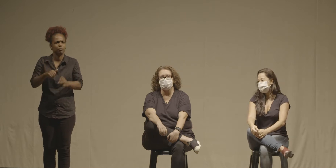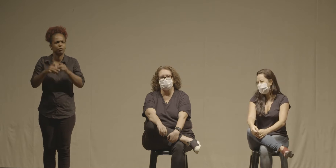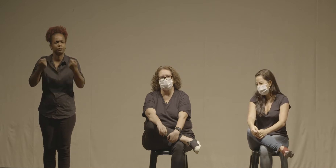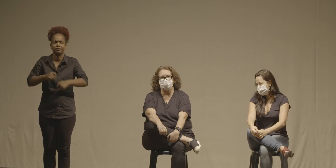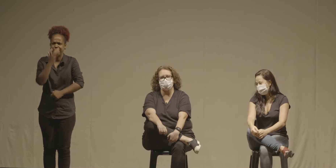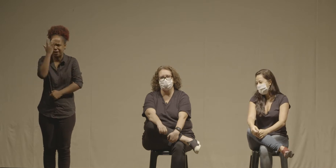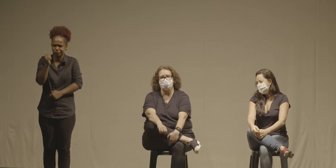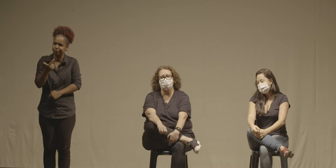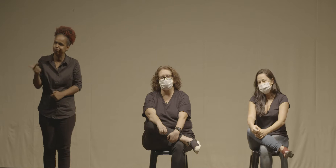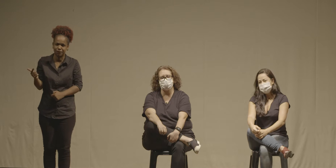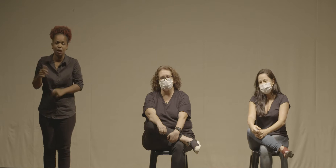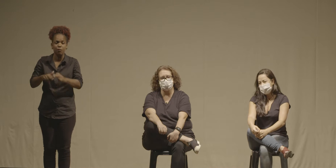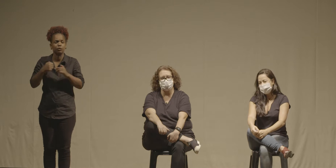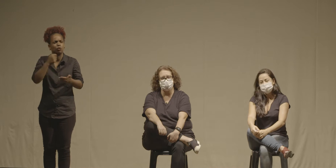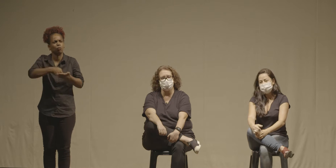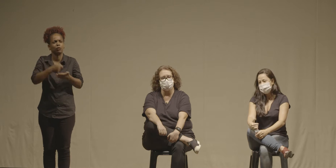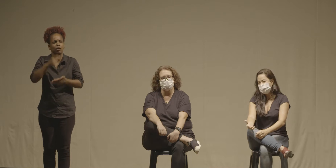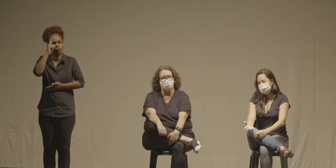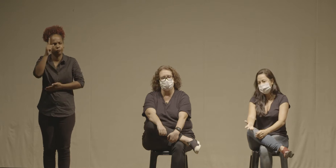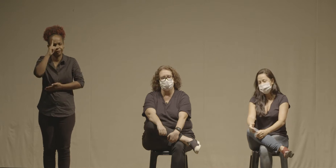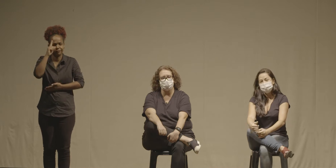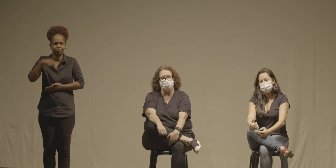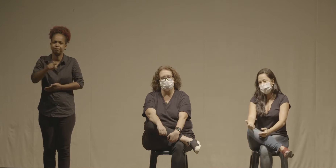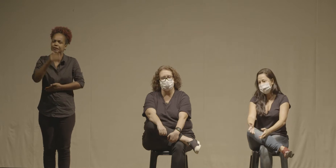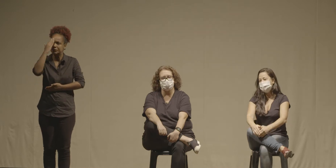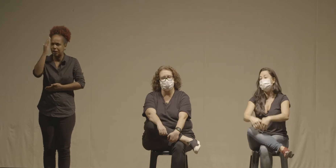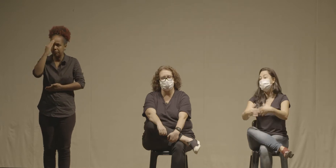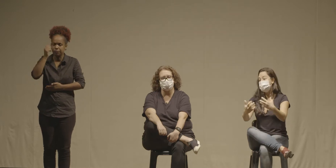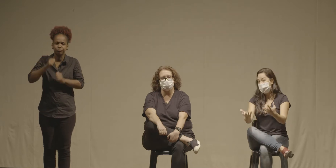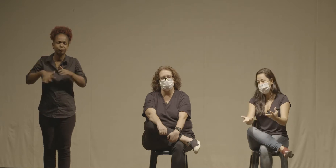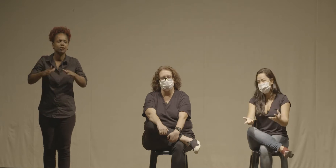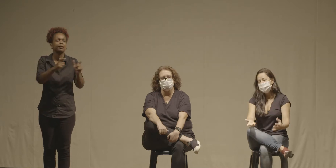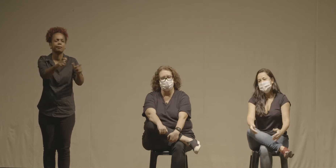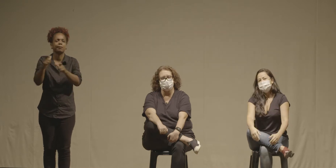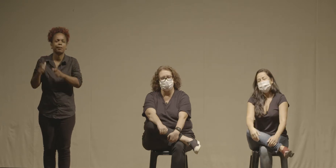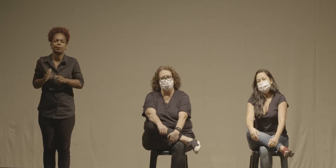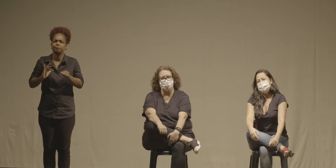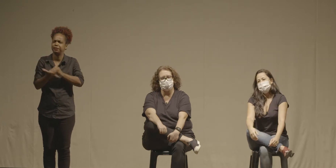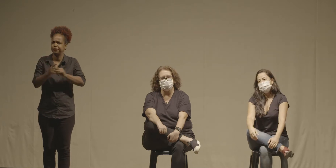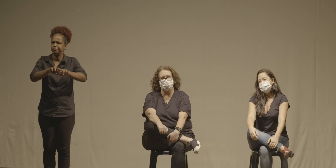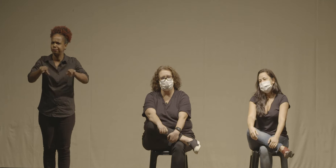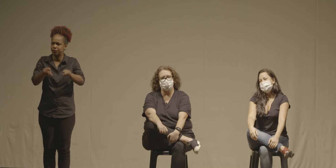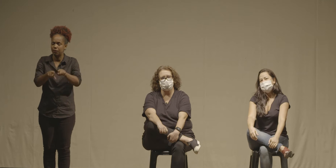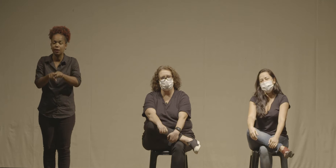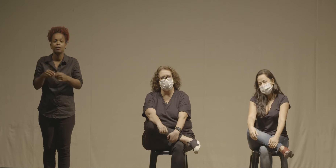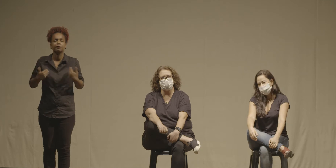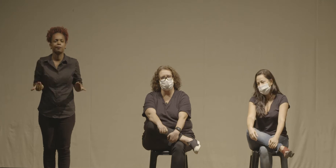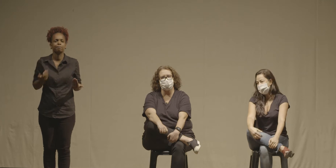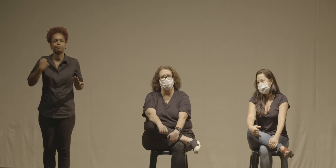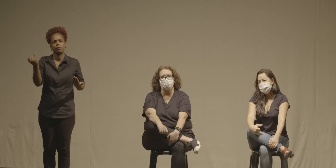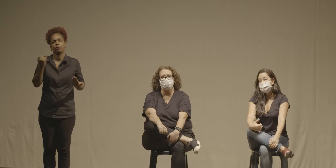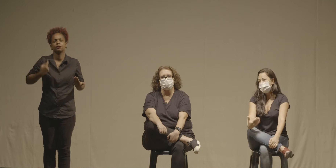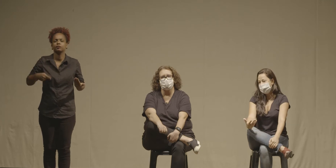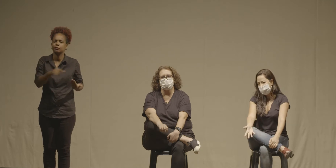não é fácil, é uma luta diária em todos os sentidos, em todos os campos, em todos os meios. Então, assim, é muito